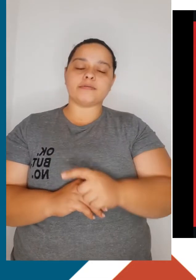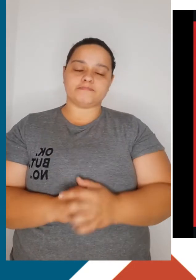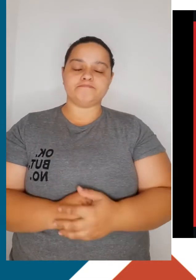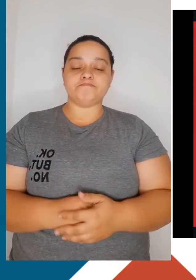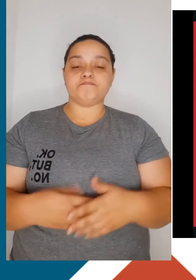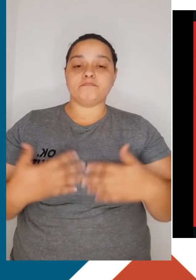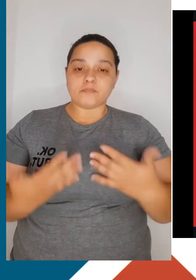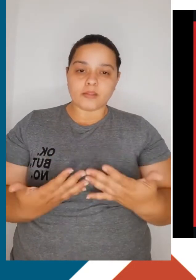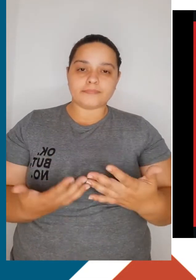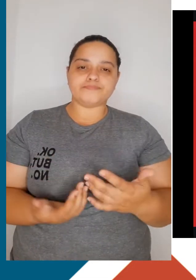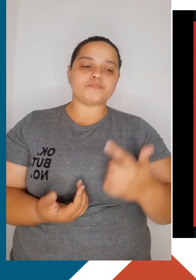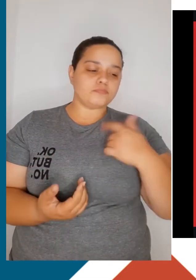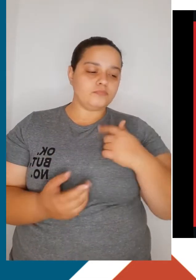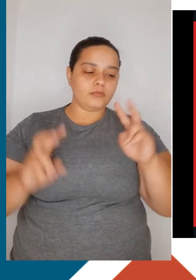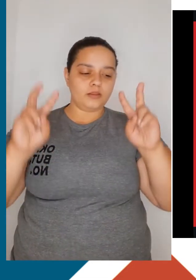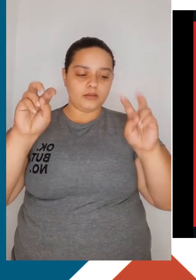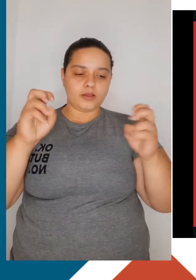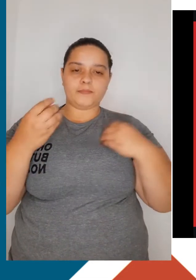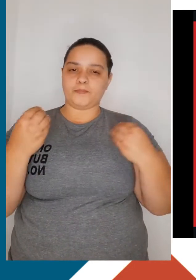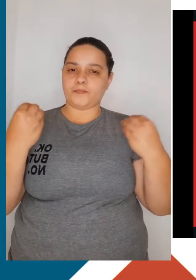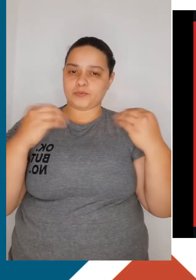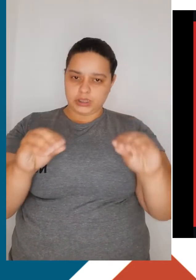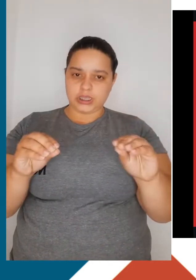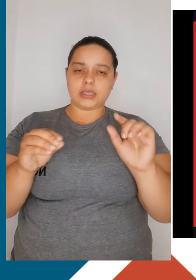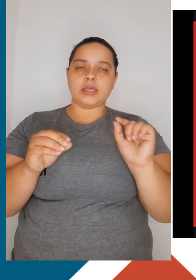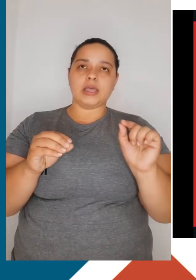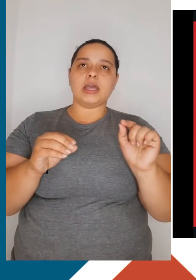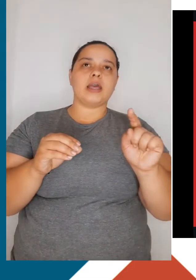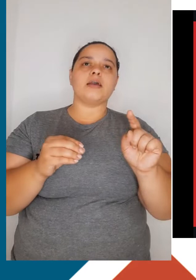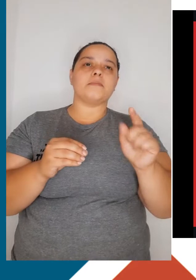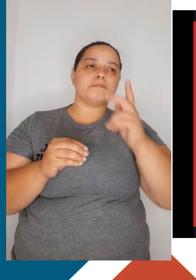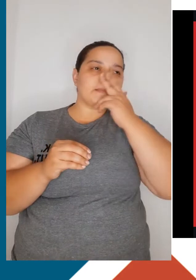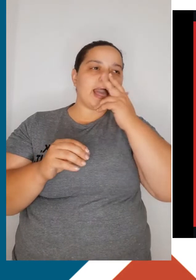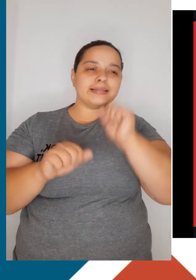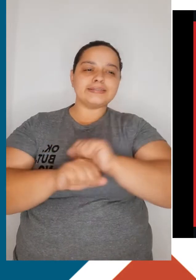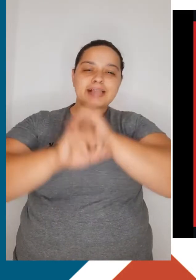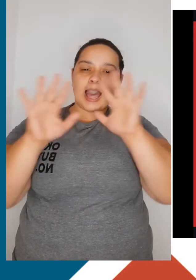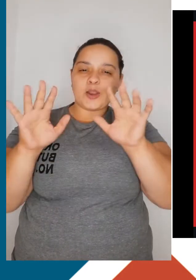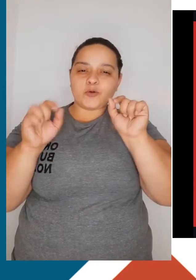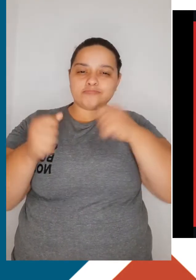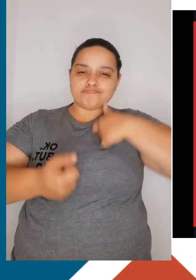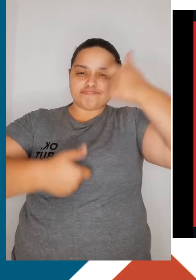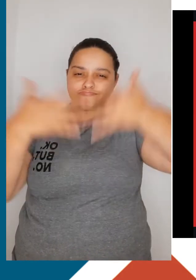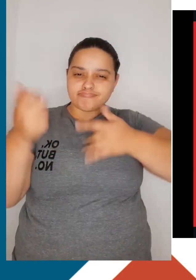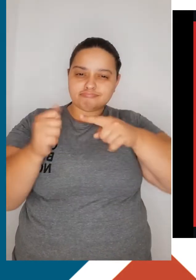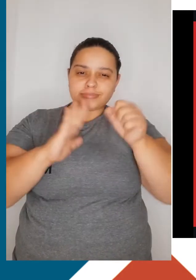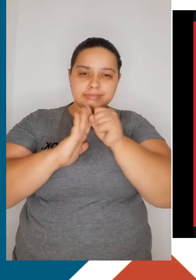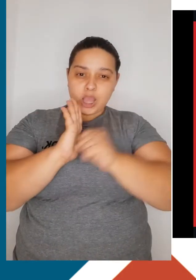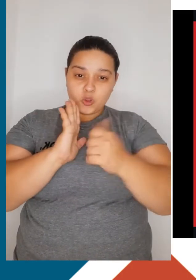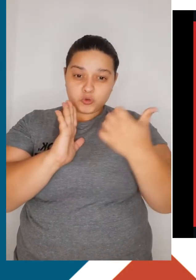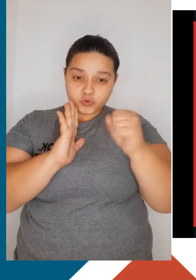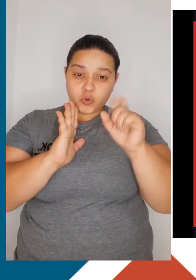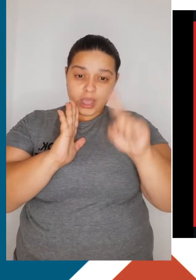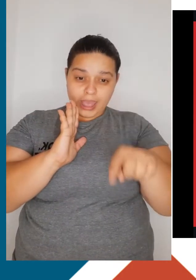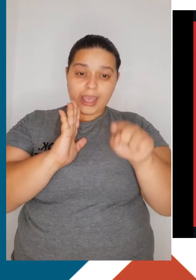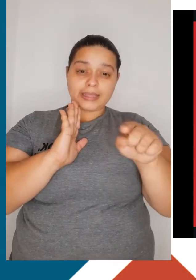movimento. Então, eu coloquei uma citação para vocês, onde fica bastante claro que esse século